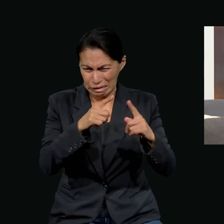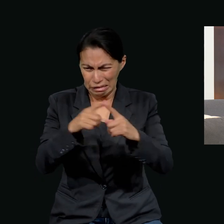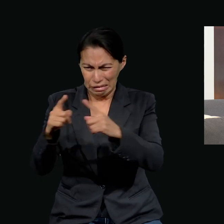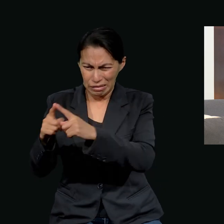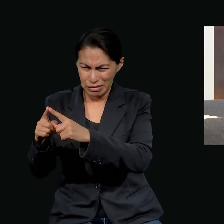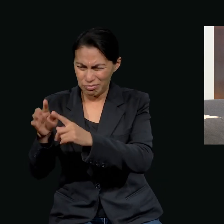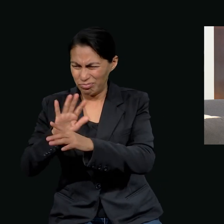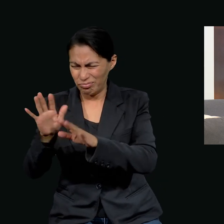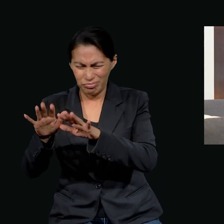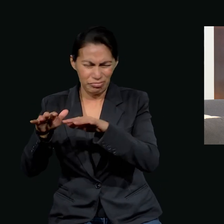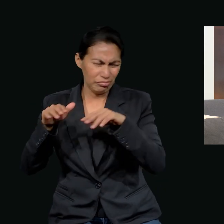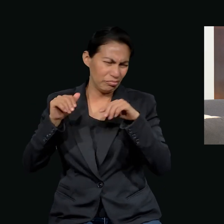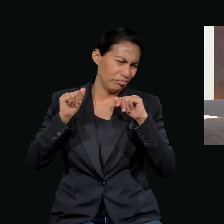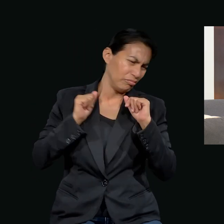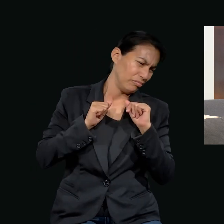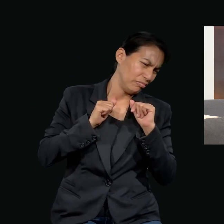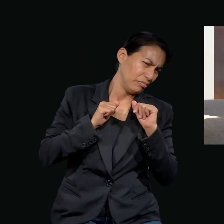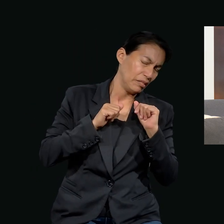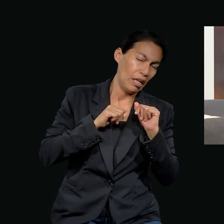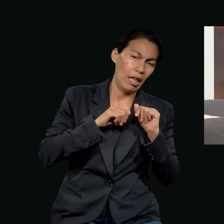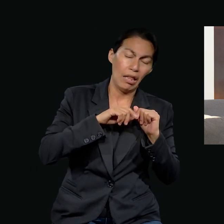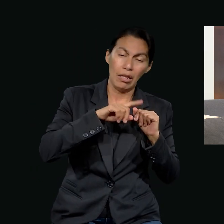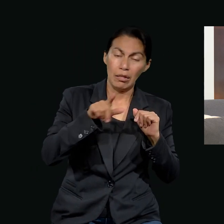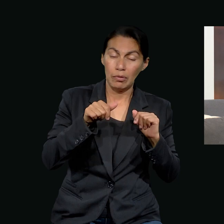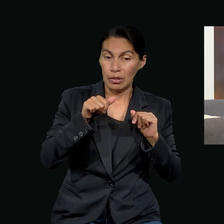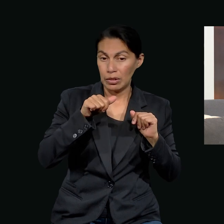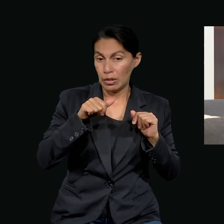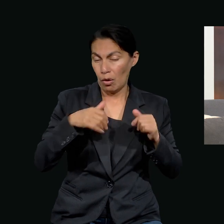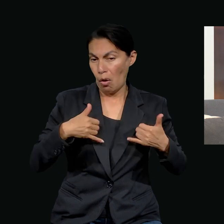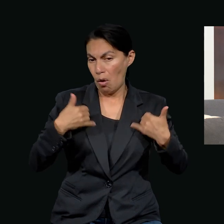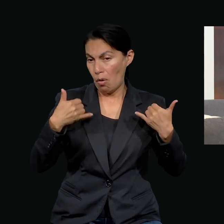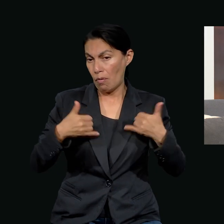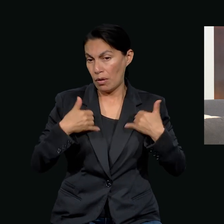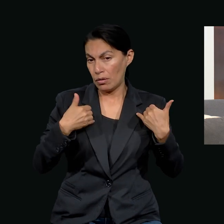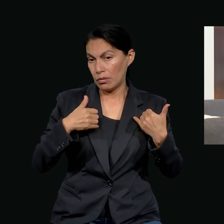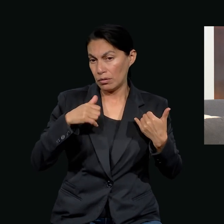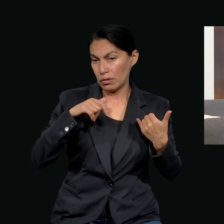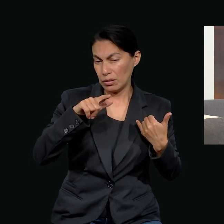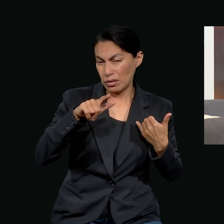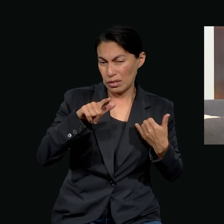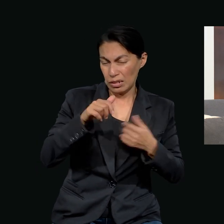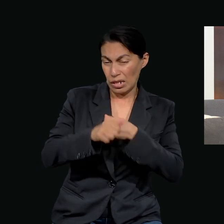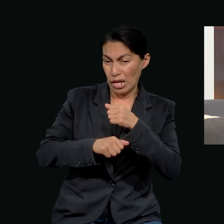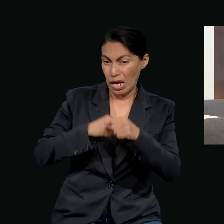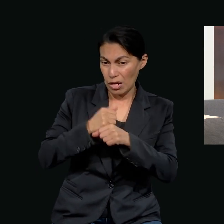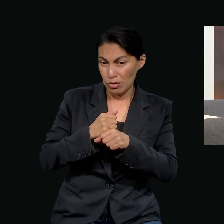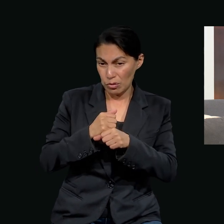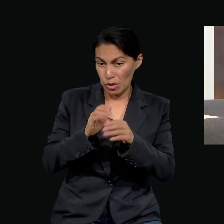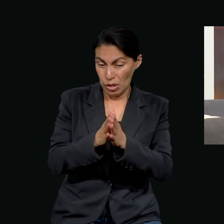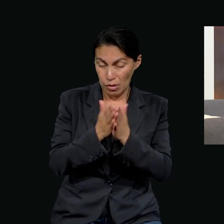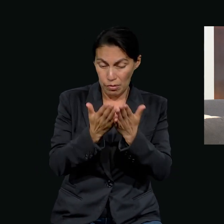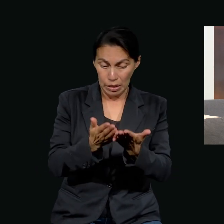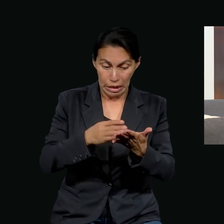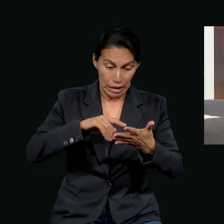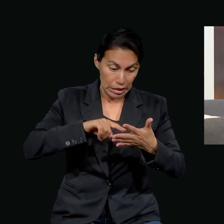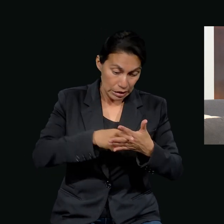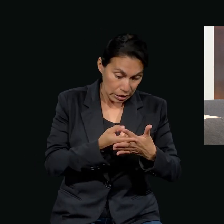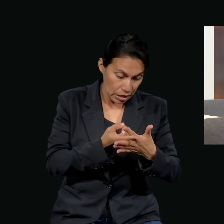muchachón joven, unos 16, 17 años. 17 años cuando empecé a leer ese libro.